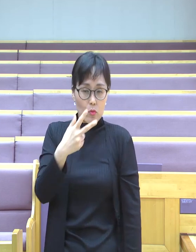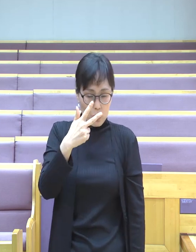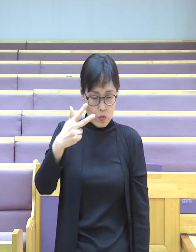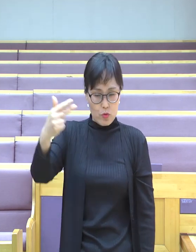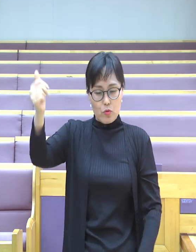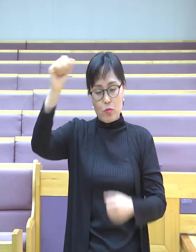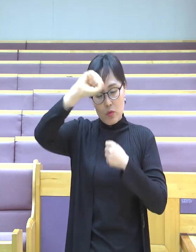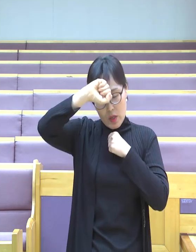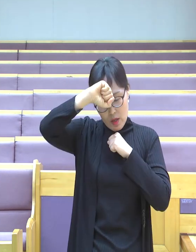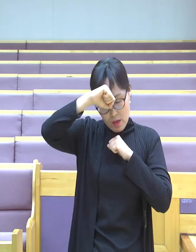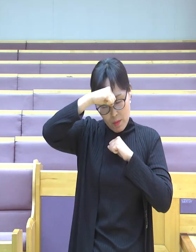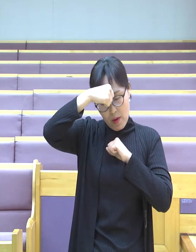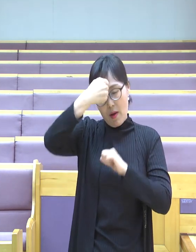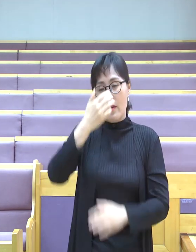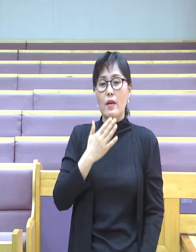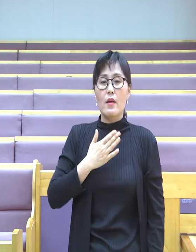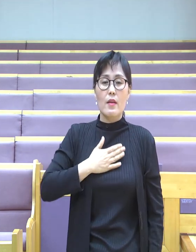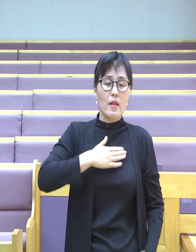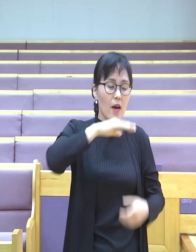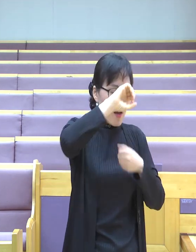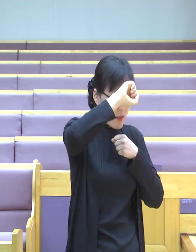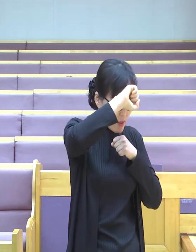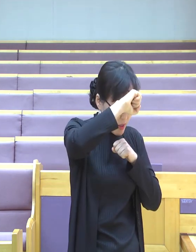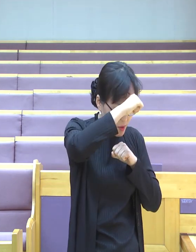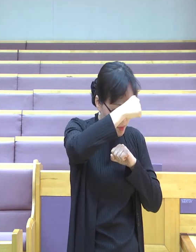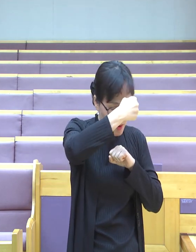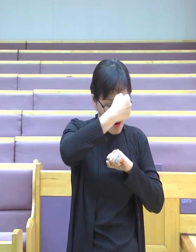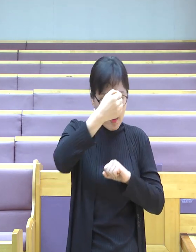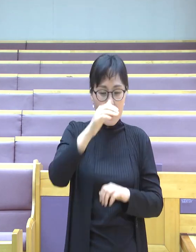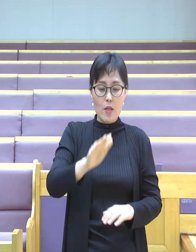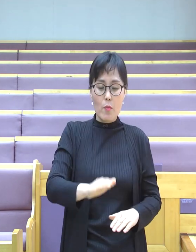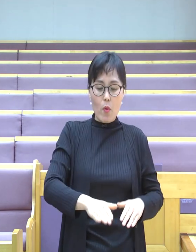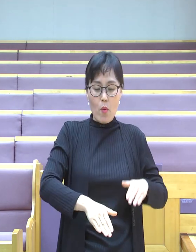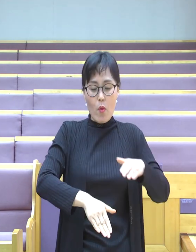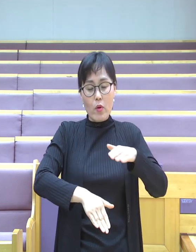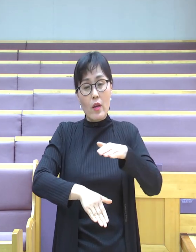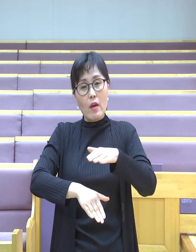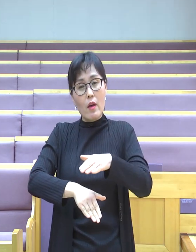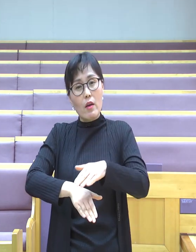또 주의 발에 나의 발을